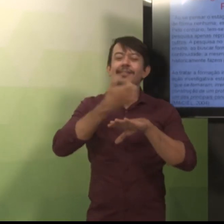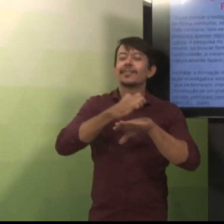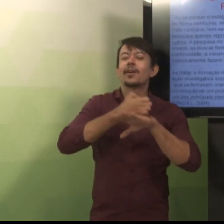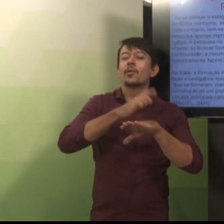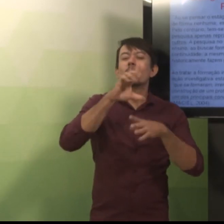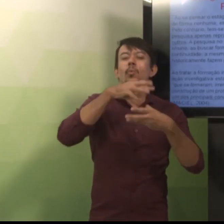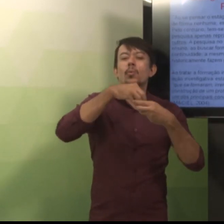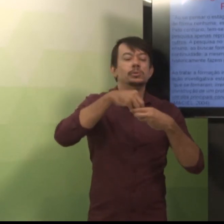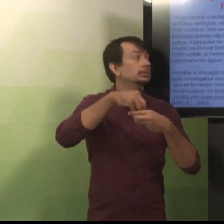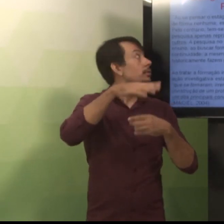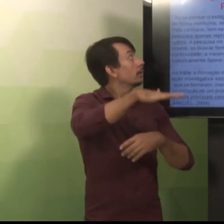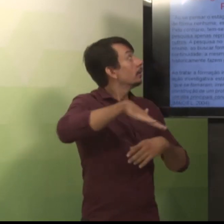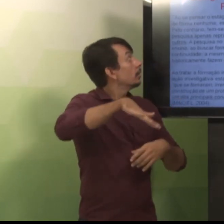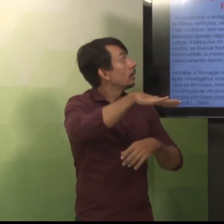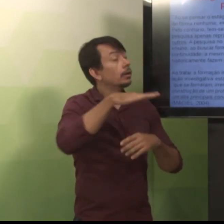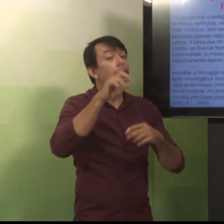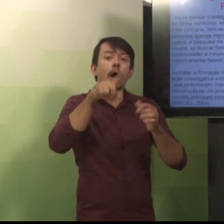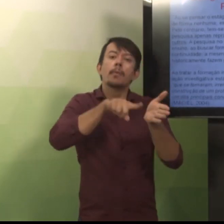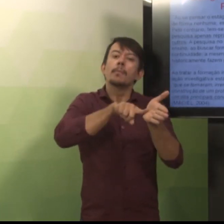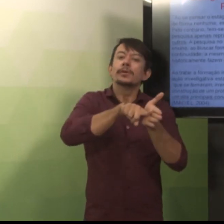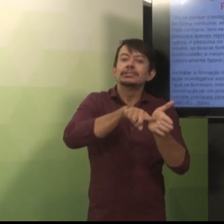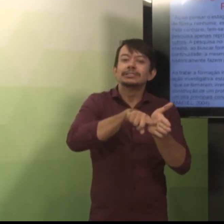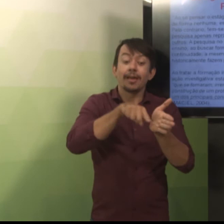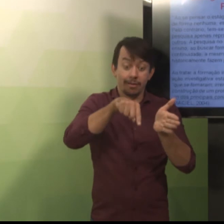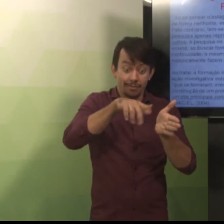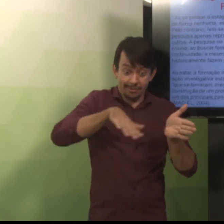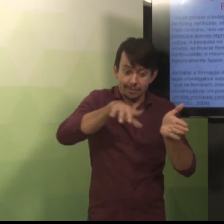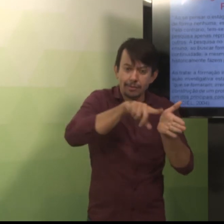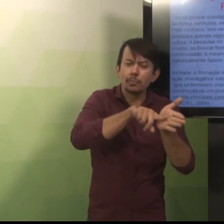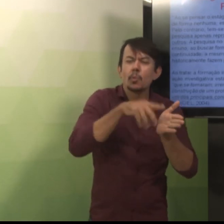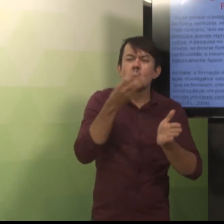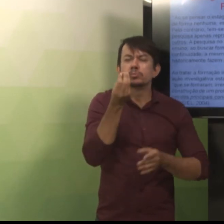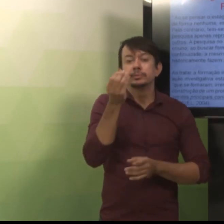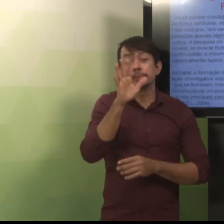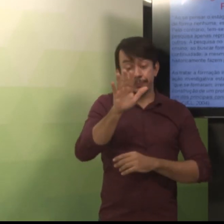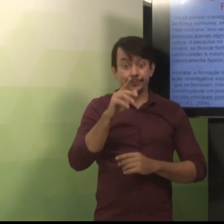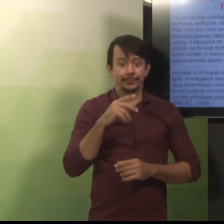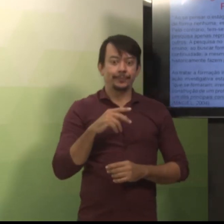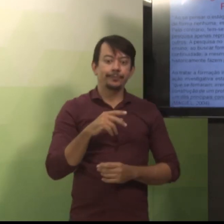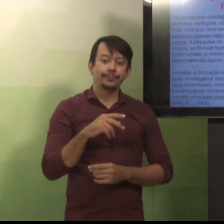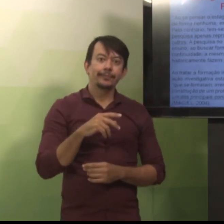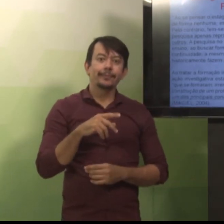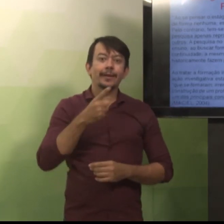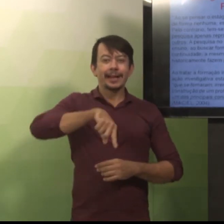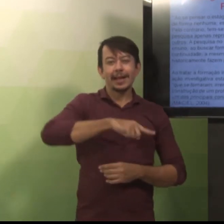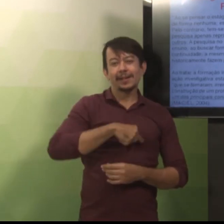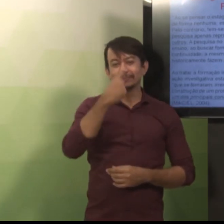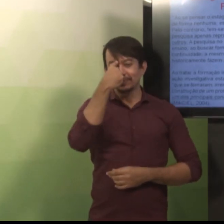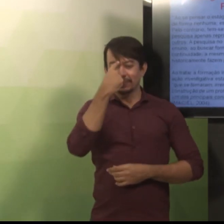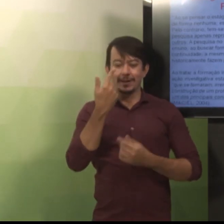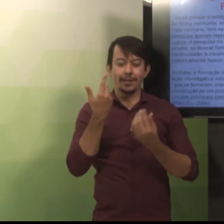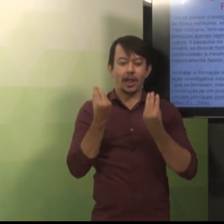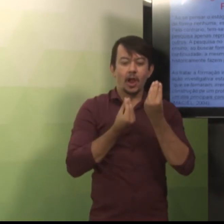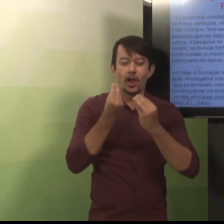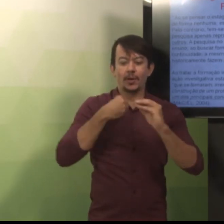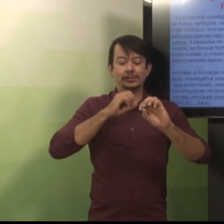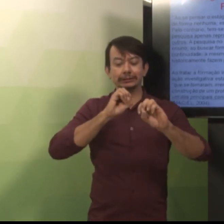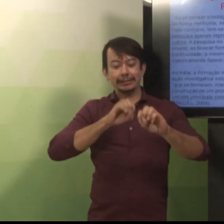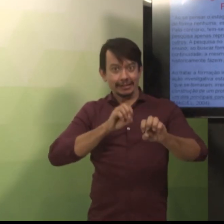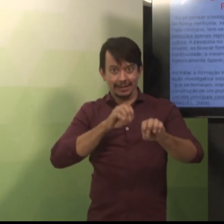Agora, apresentaremos sobre o estágio como espaço de pesquisa. Como se dá isso? Então, nós temos